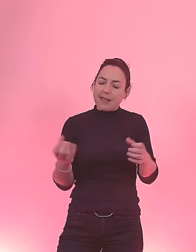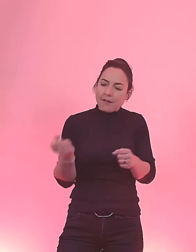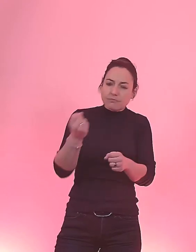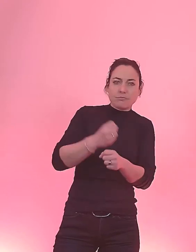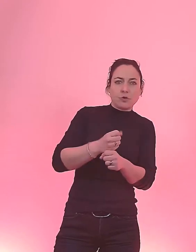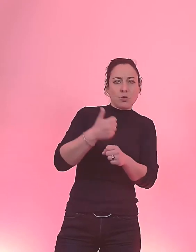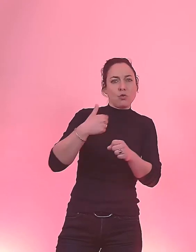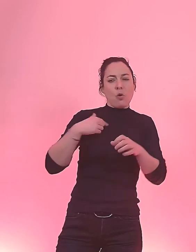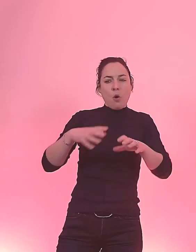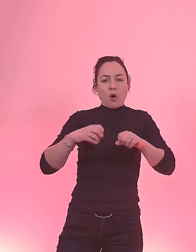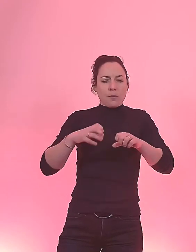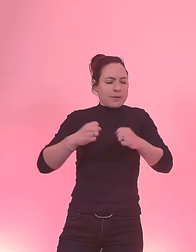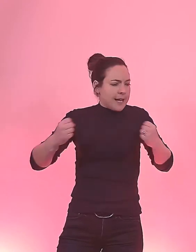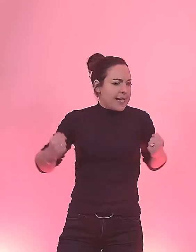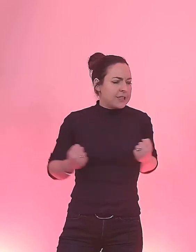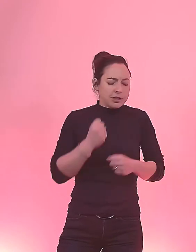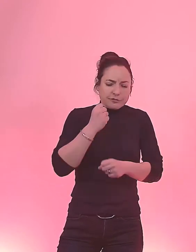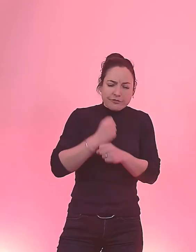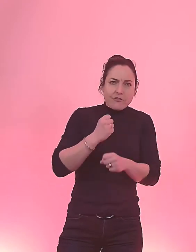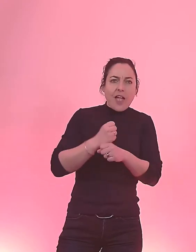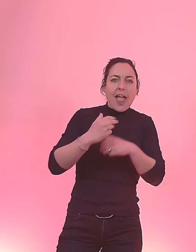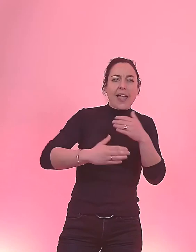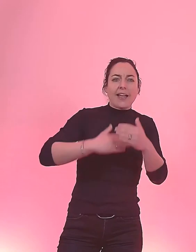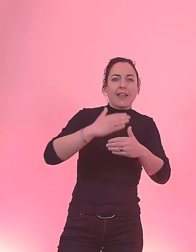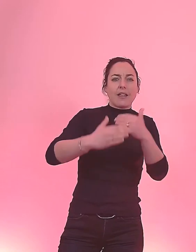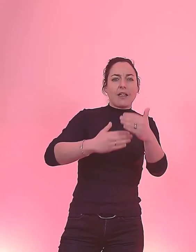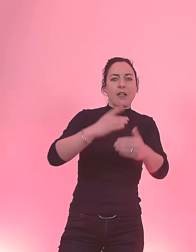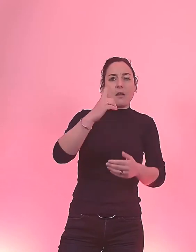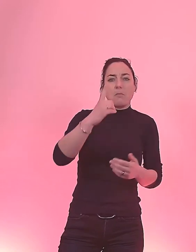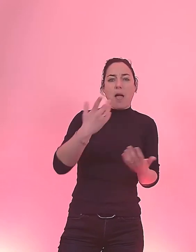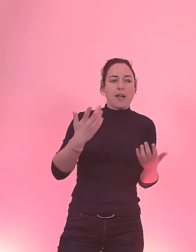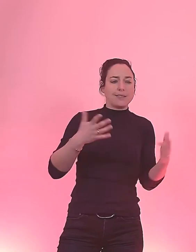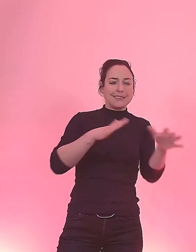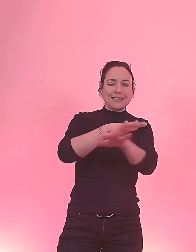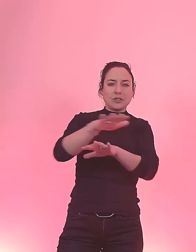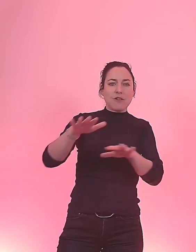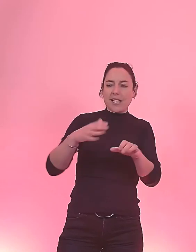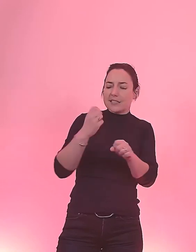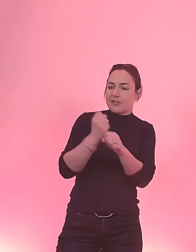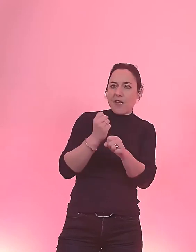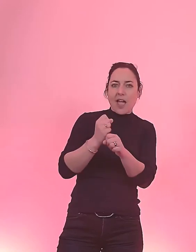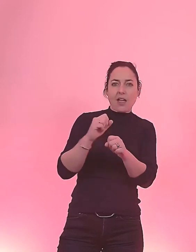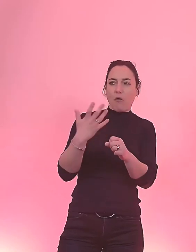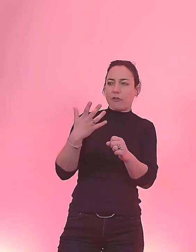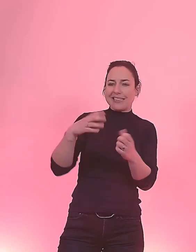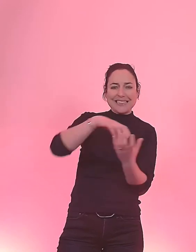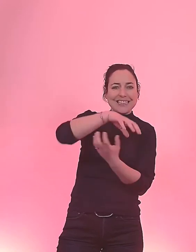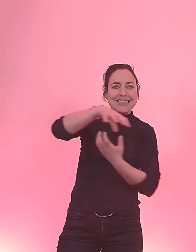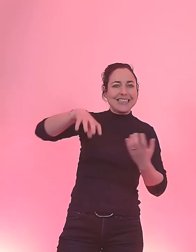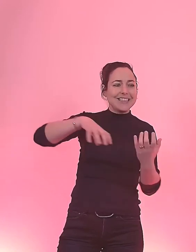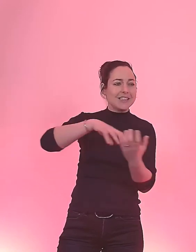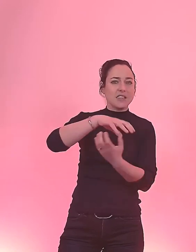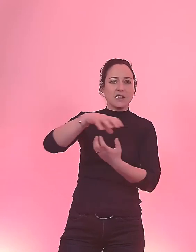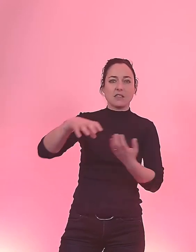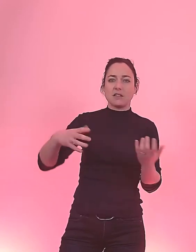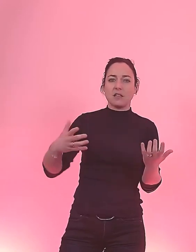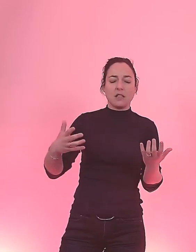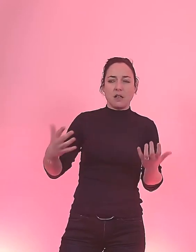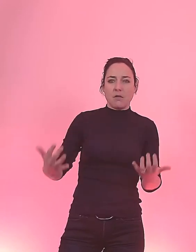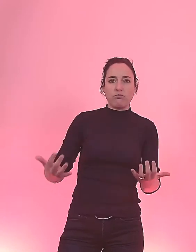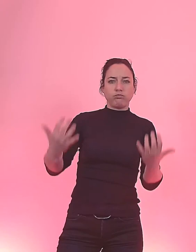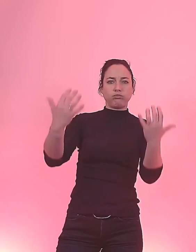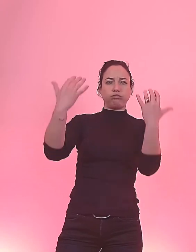ondernemer of je bent een chique en het werk gegaan maar door de omstandigheden hier werken op de crisis om je heen wordt hij zijn handen geslagen